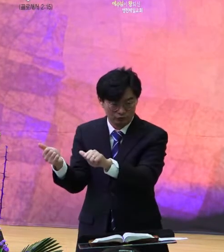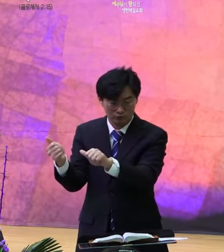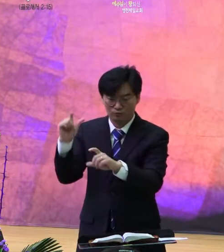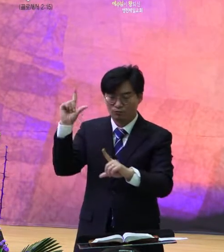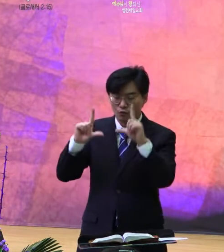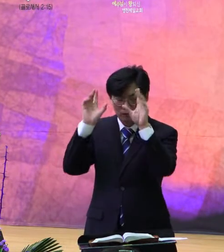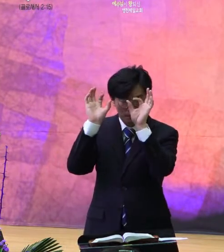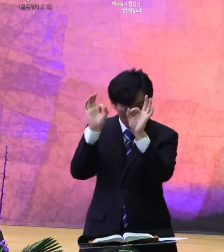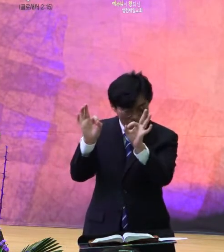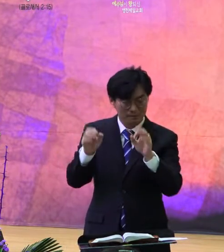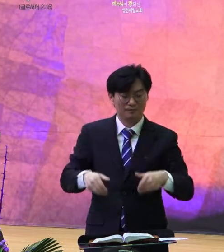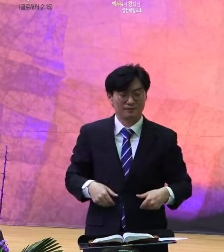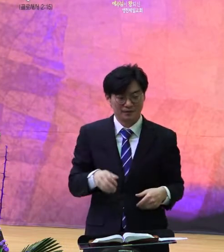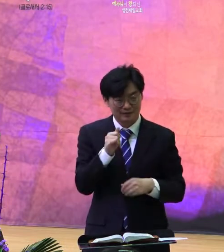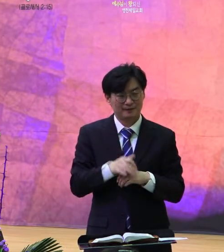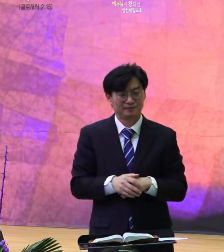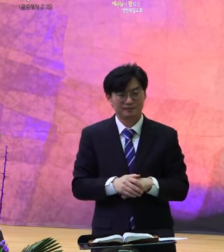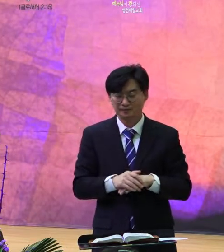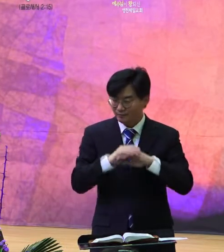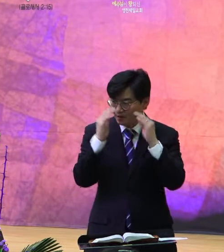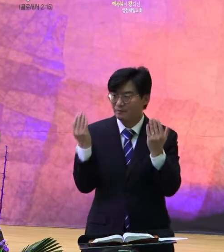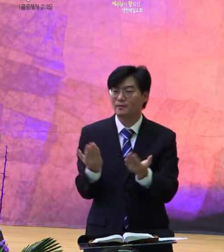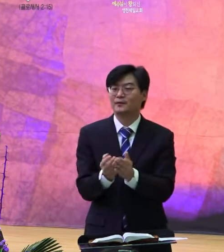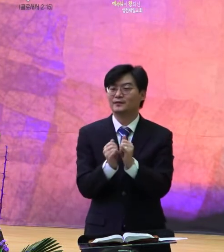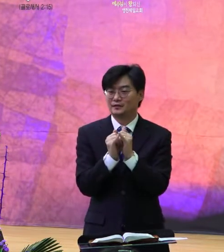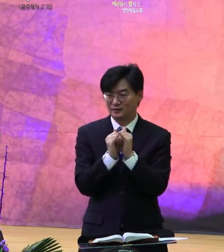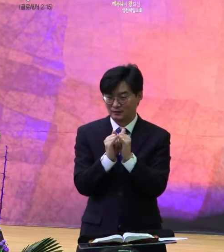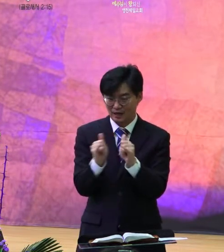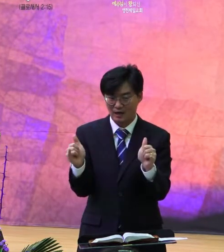온 인류의 죄를 대신 지시기 위해 입성하시는 예수님의